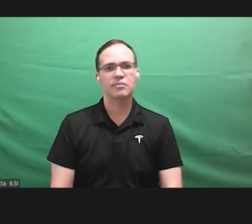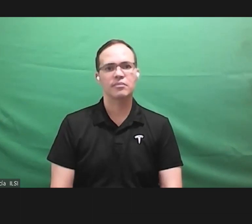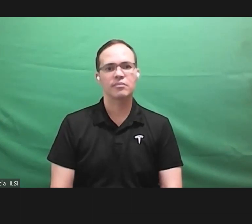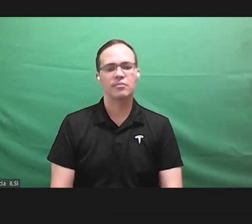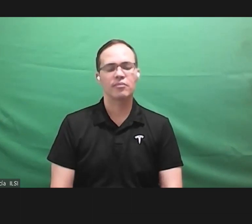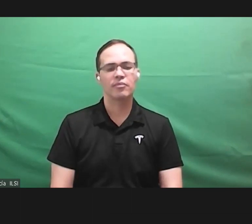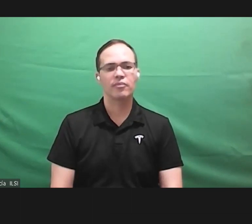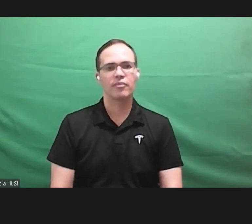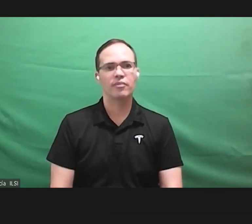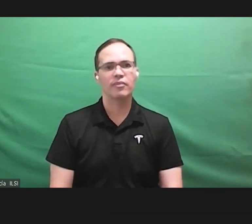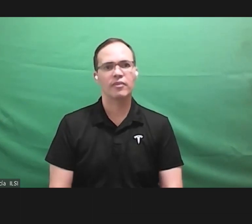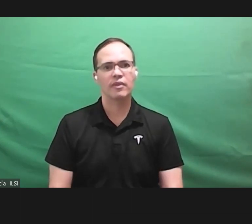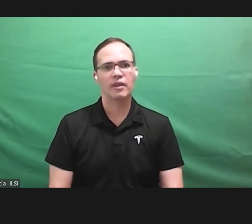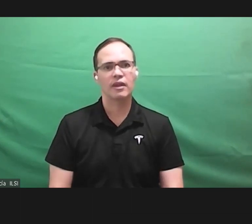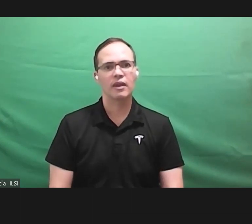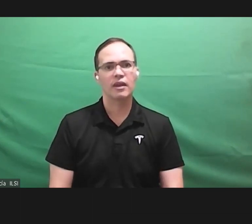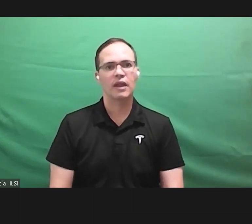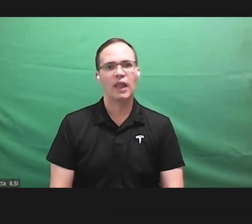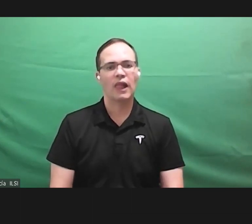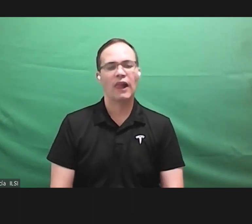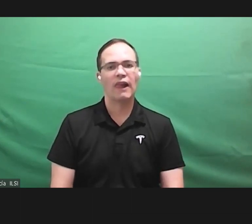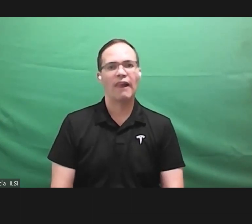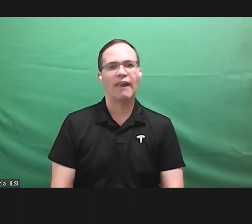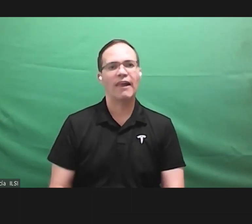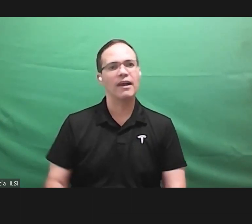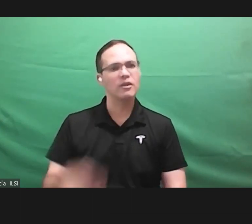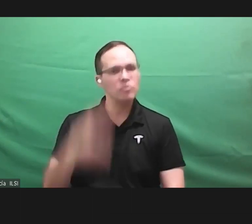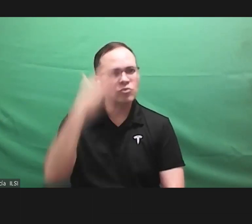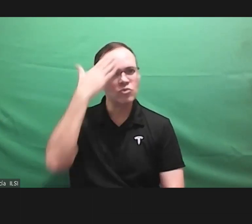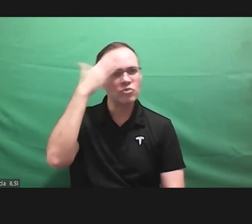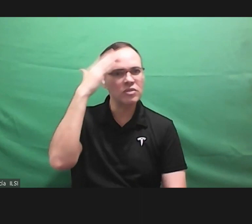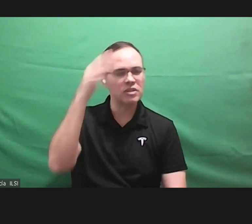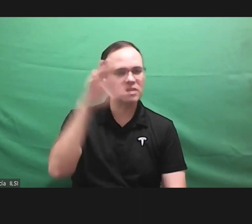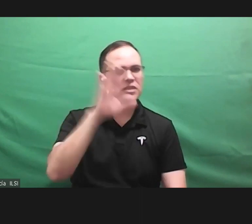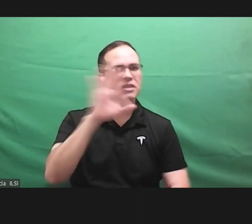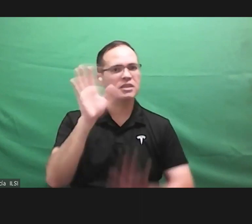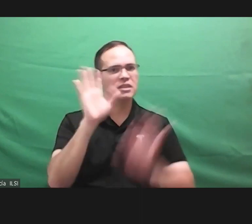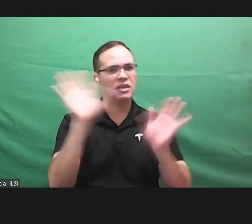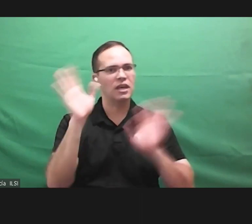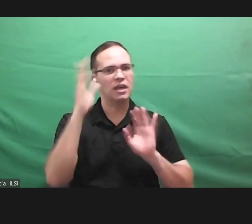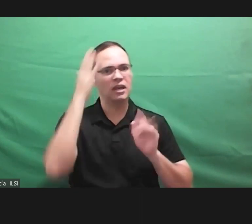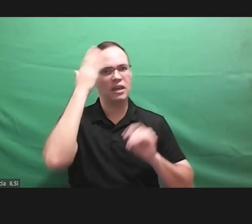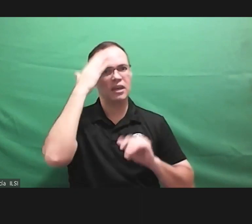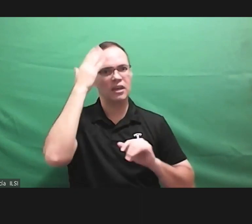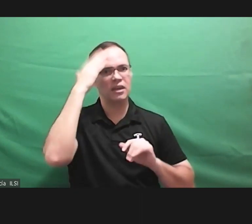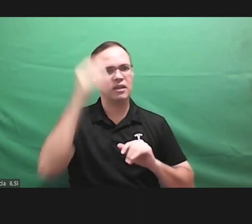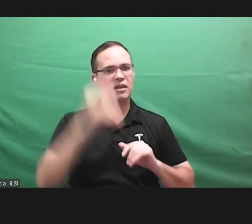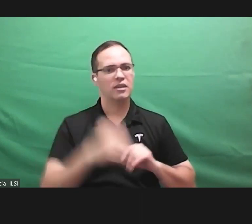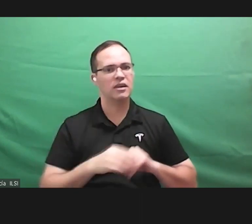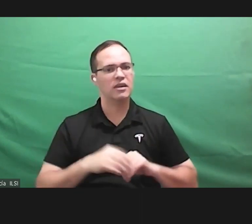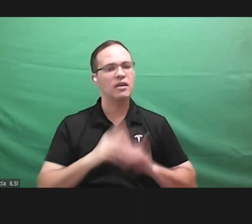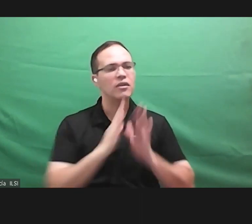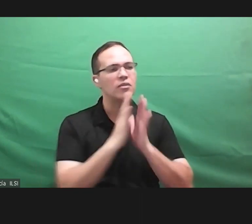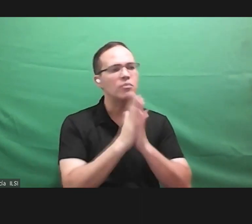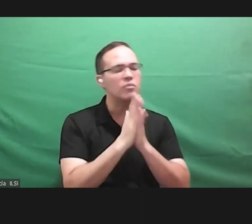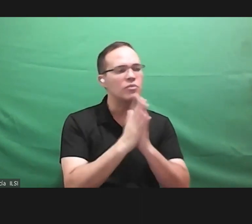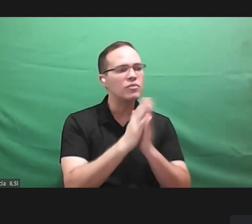No sé. ¿Estamos con Damaris? Sí, ya le di la... No sé si puedes activar tu micrófono,